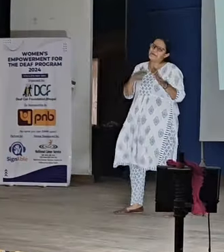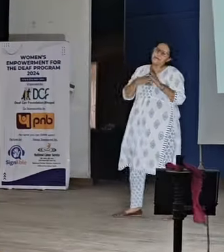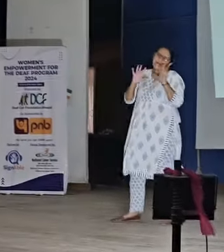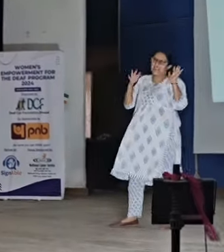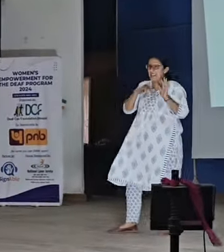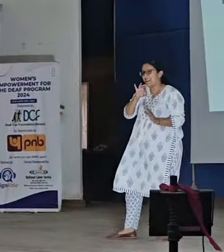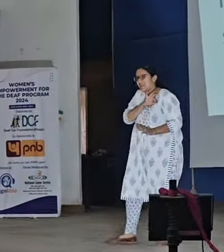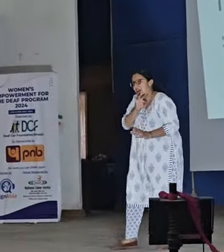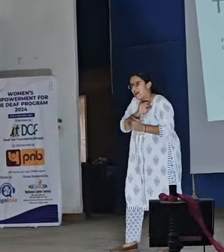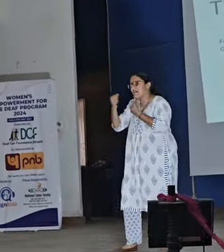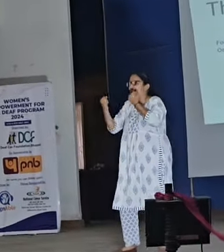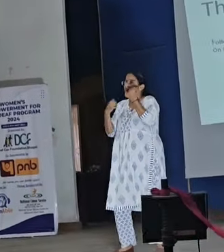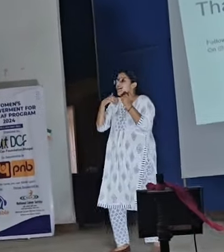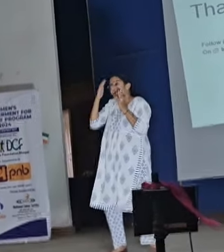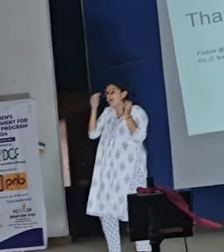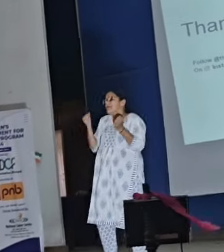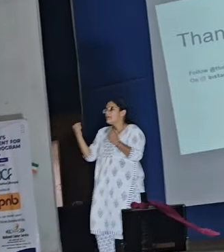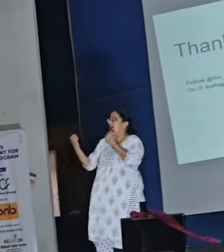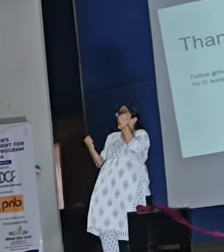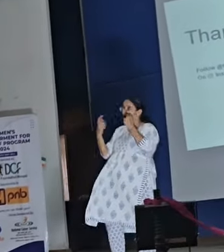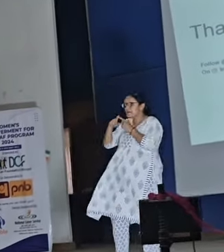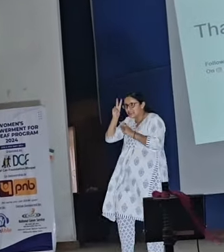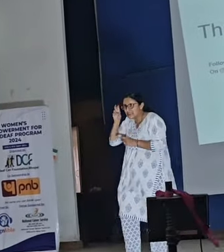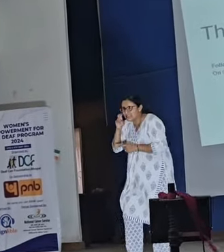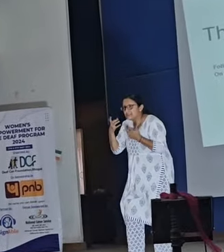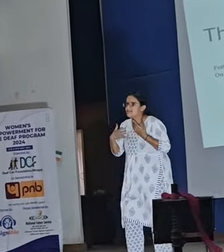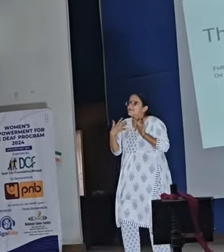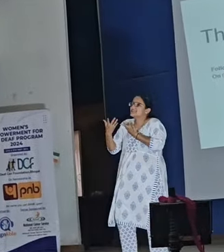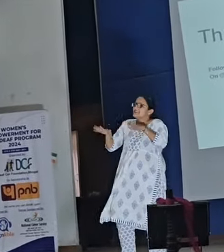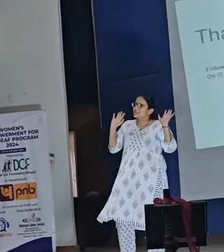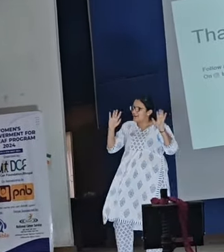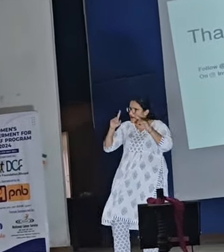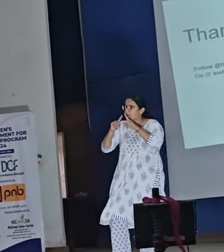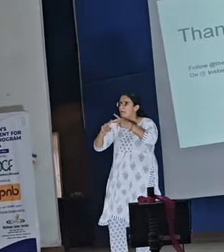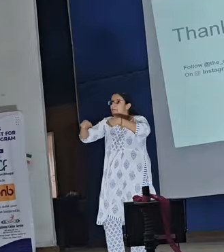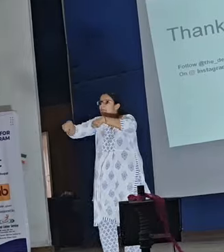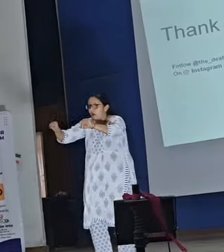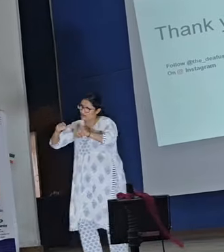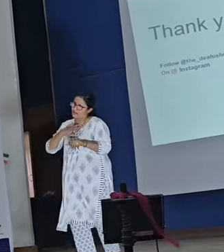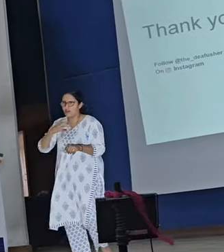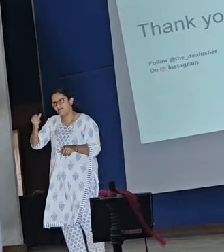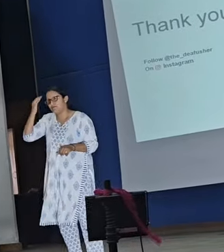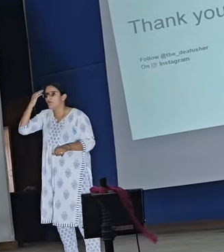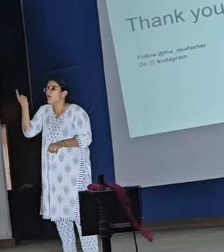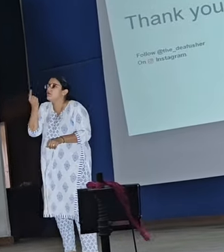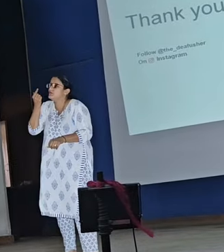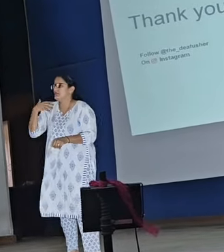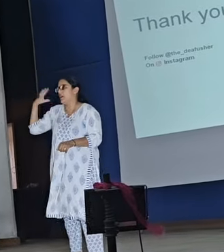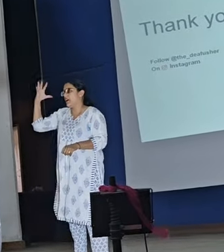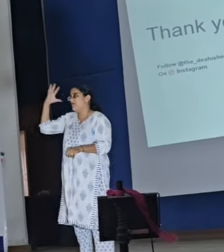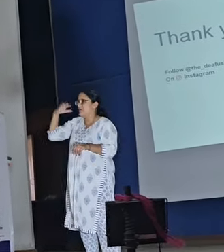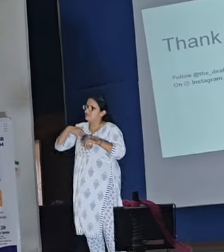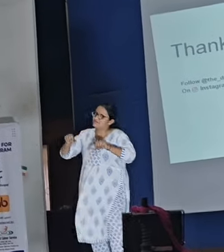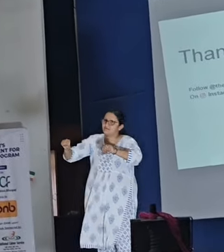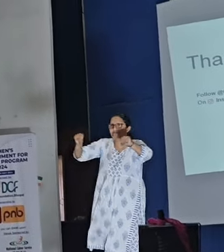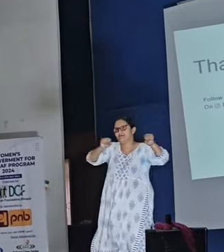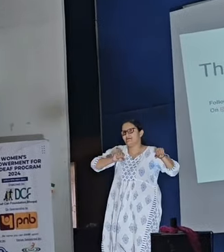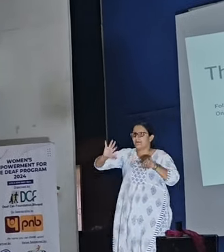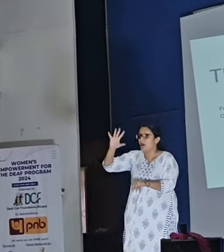मैंने स्कूटी और कार चलाना भी सीखी थी, ठीक है, बट अशर मुझे है तो मैं डर जाती थी, बट आफ्टरनून का